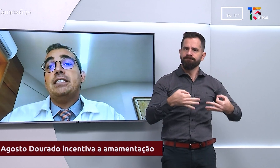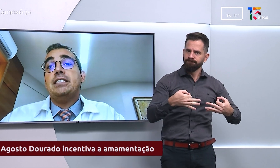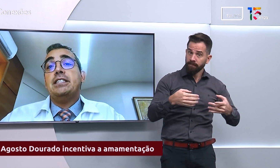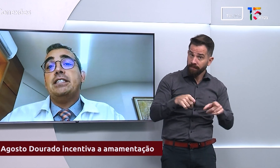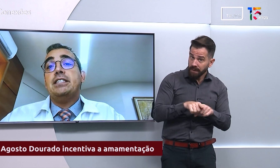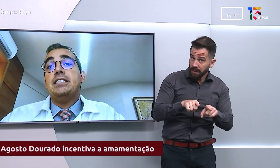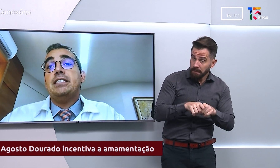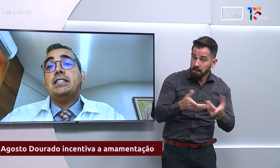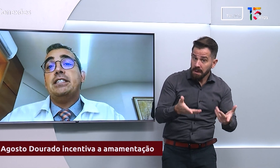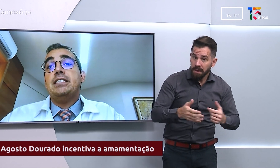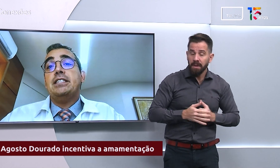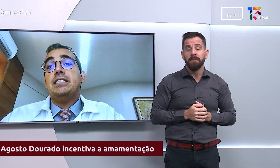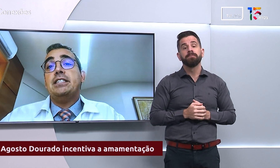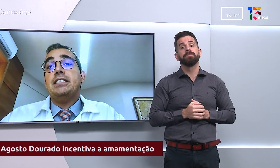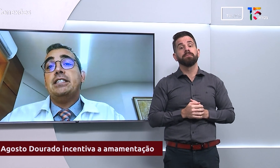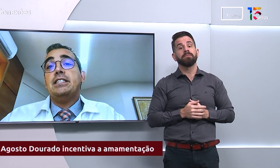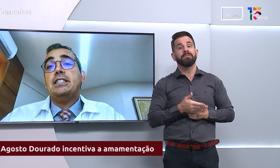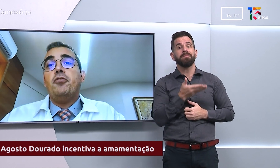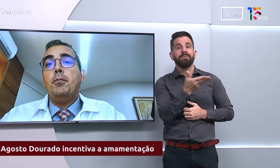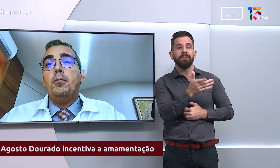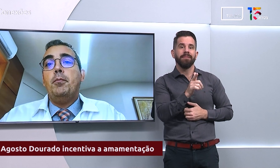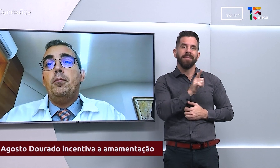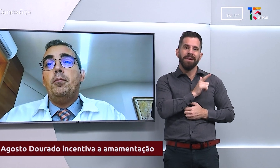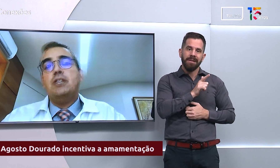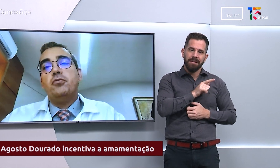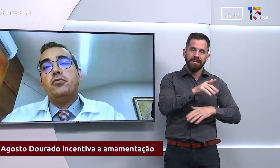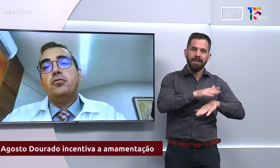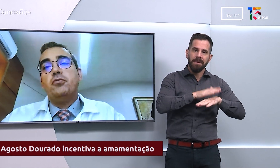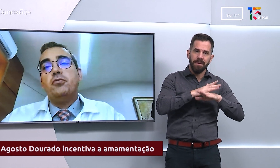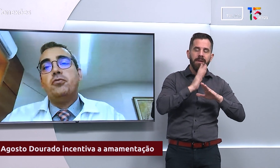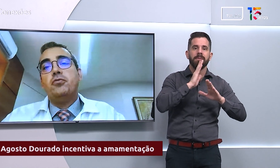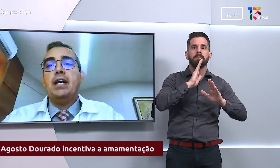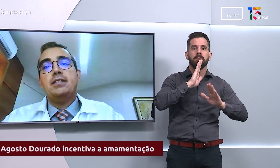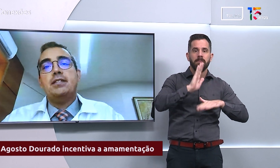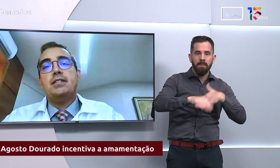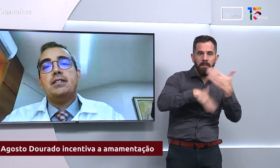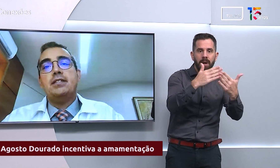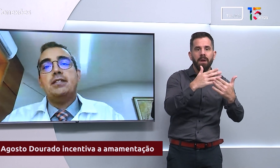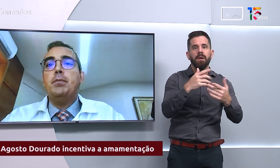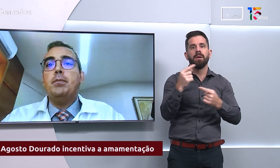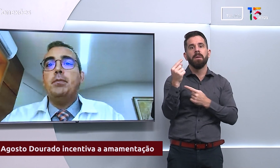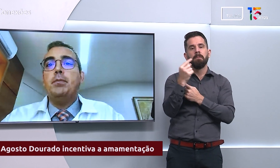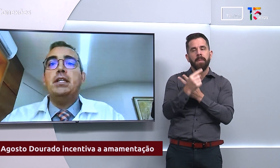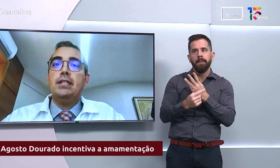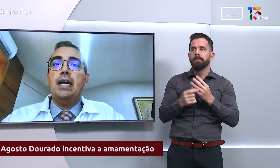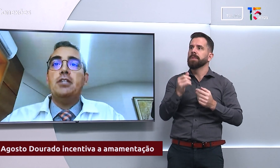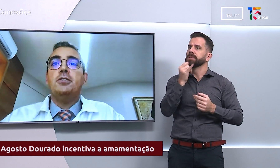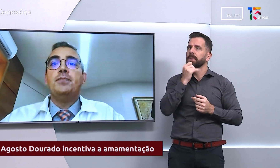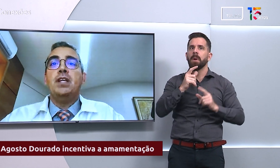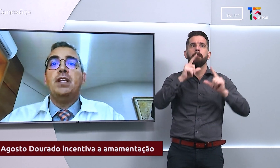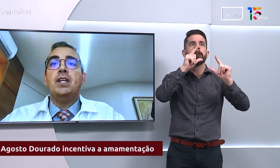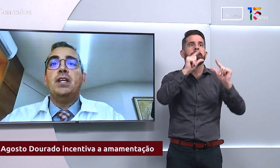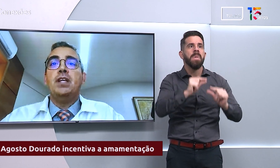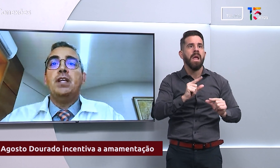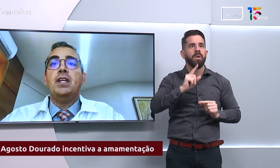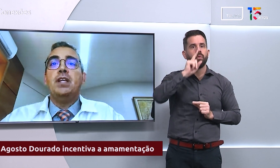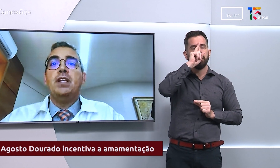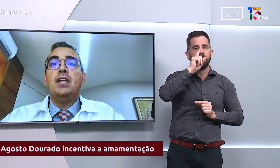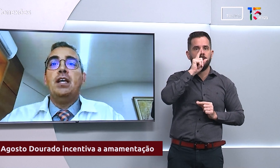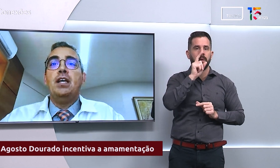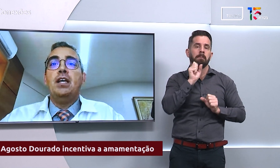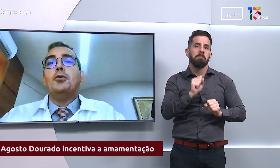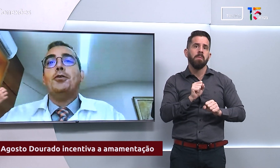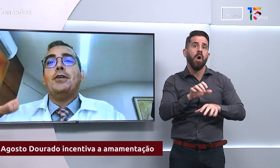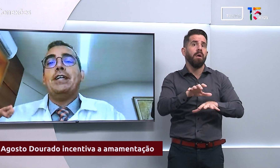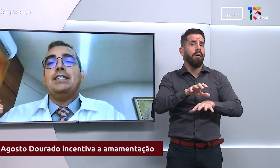ela desenvolve muito menos chance de ter no futuro hipertensão, diabetes, dislipidemia,